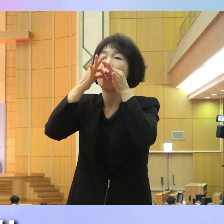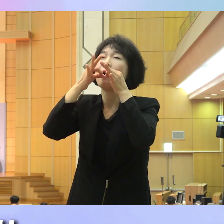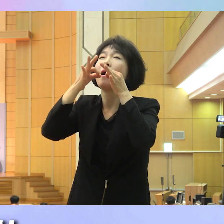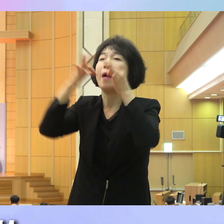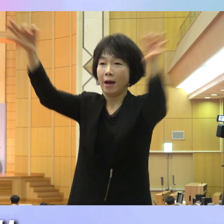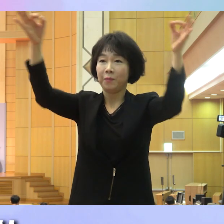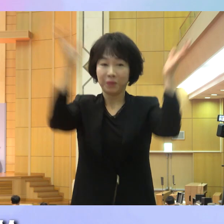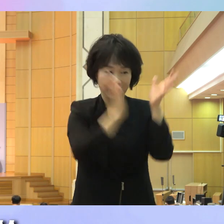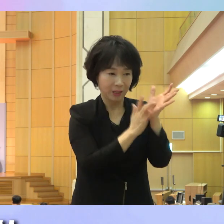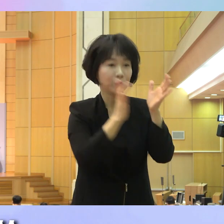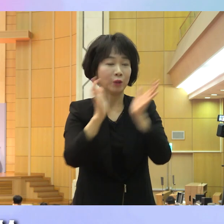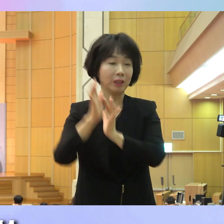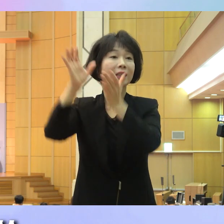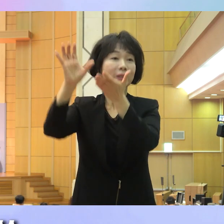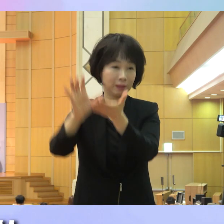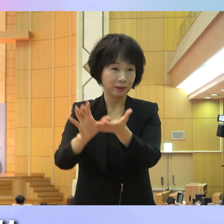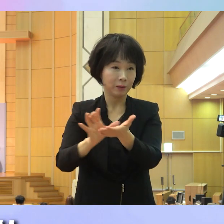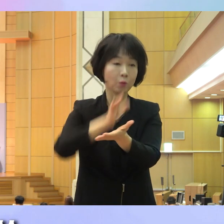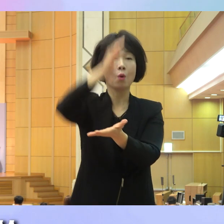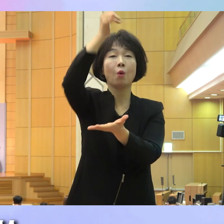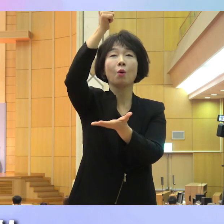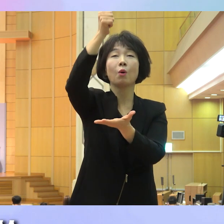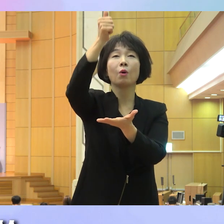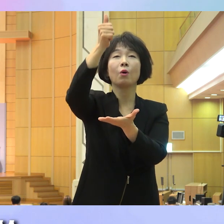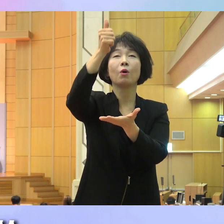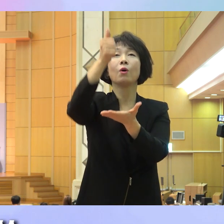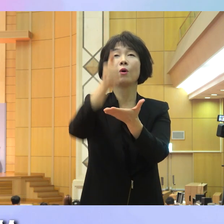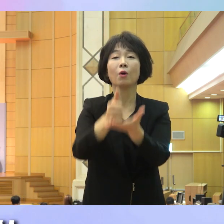부르네 예수 그리스도.